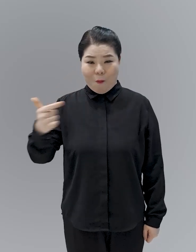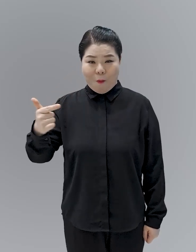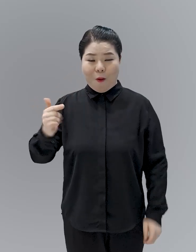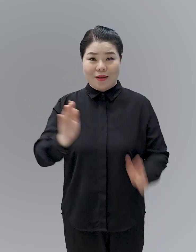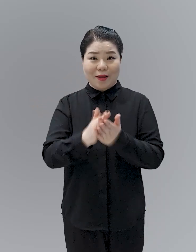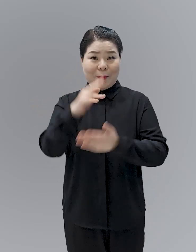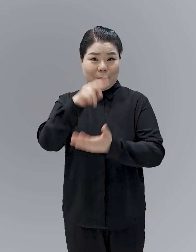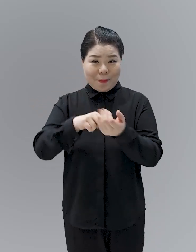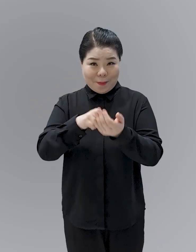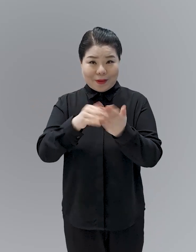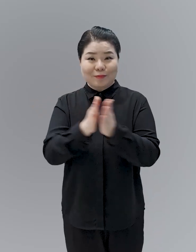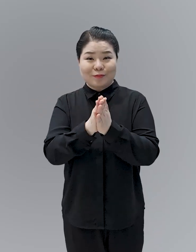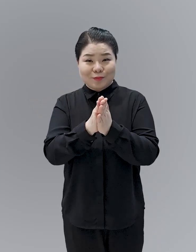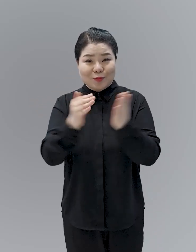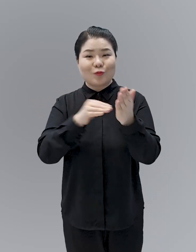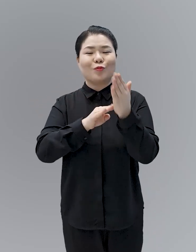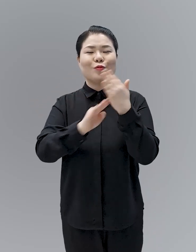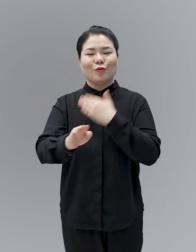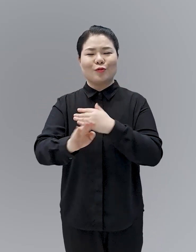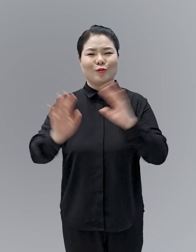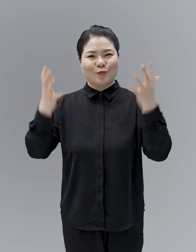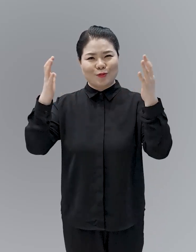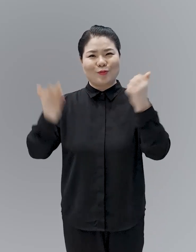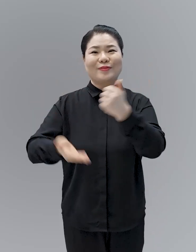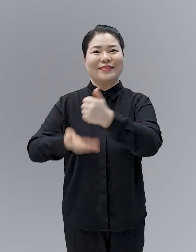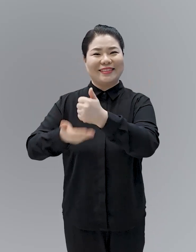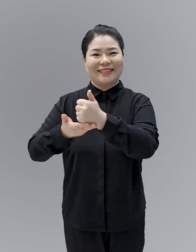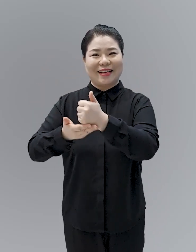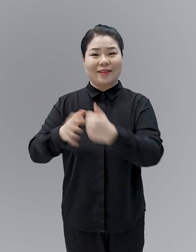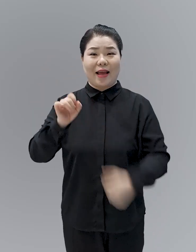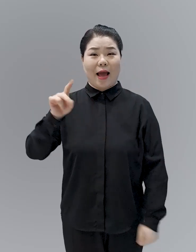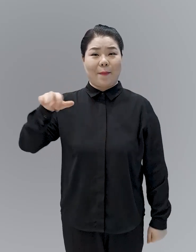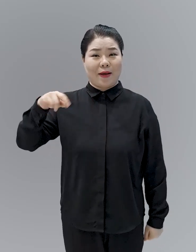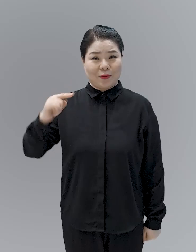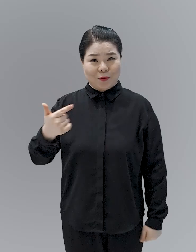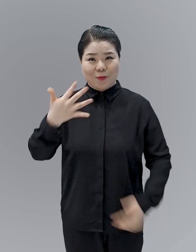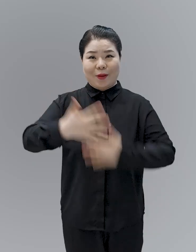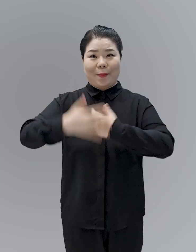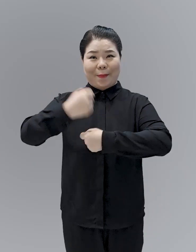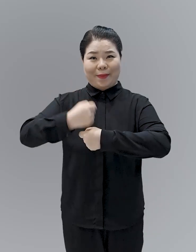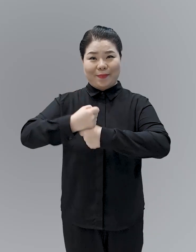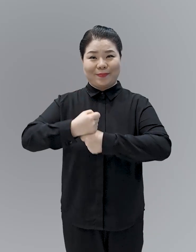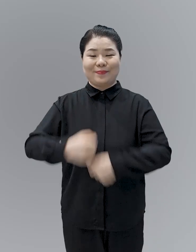등 출간 즉시 쏟아진 언론의 찬사. 아마존 스튜디오 영화 제작.